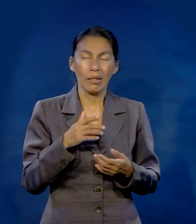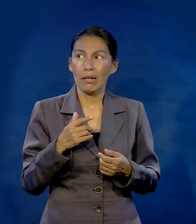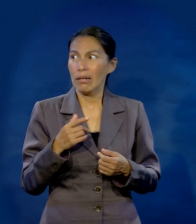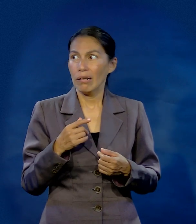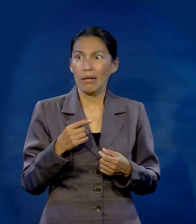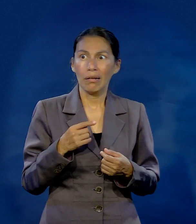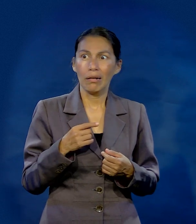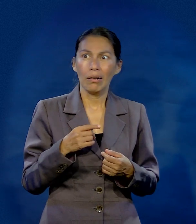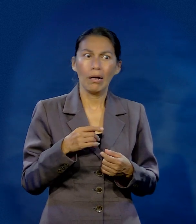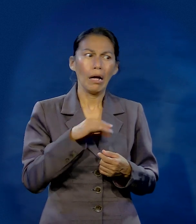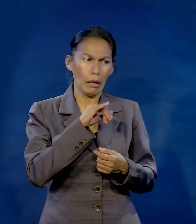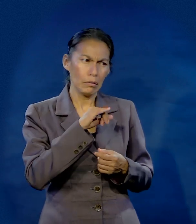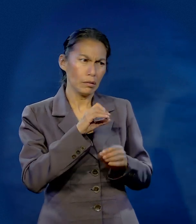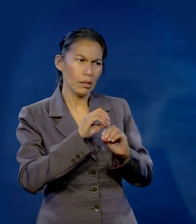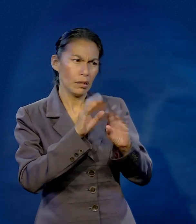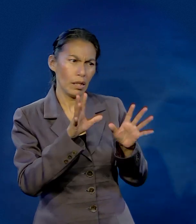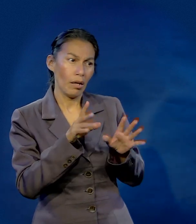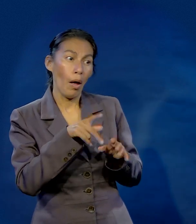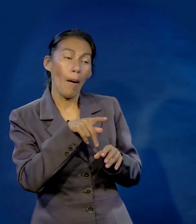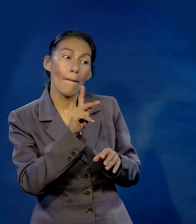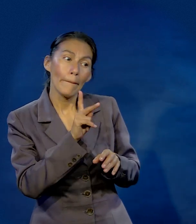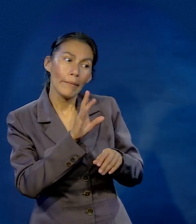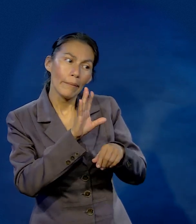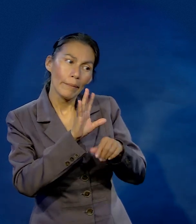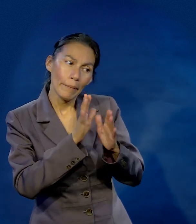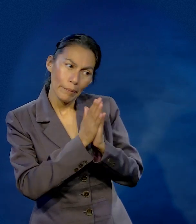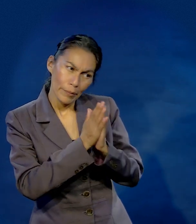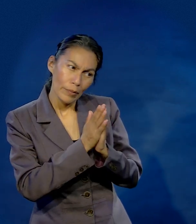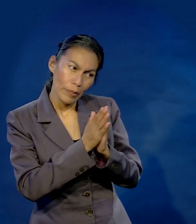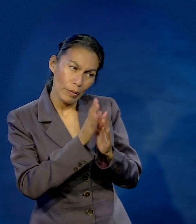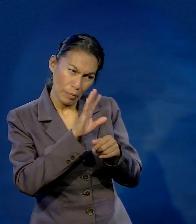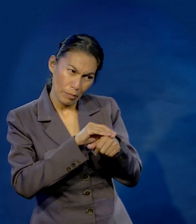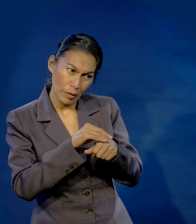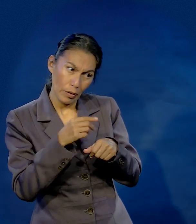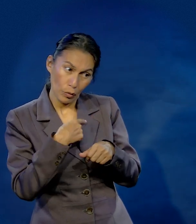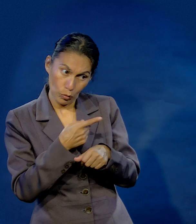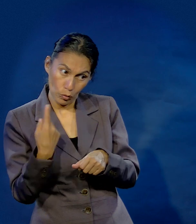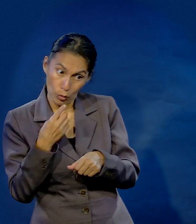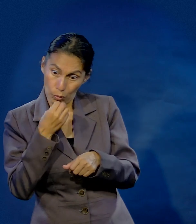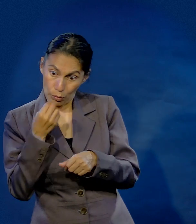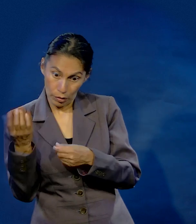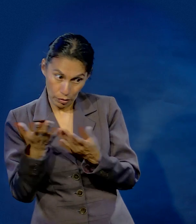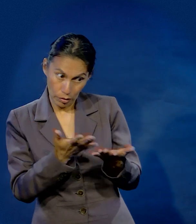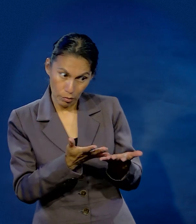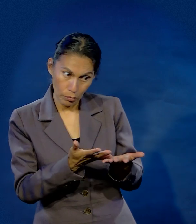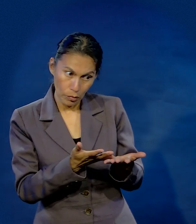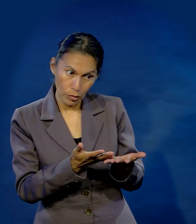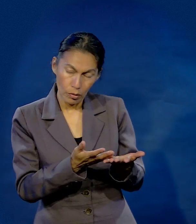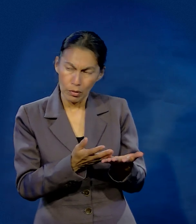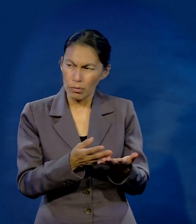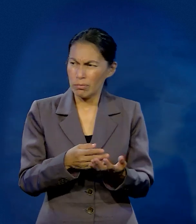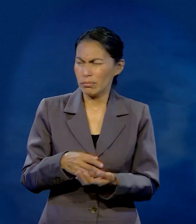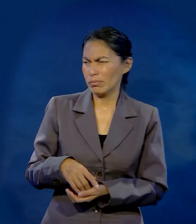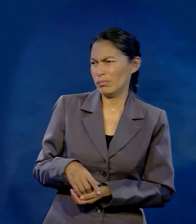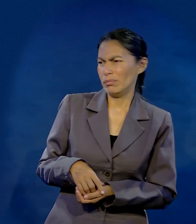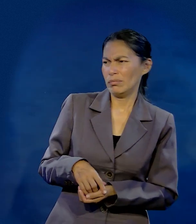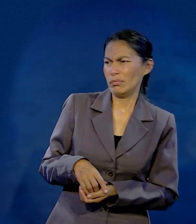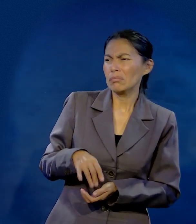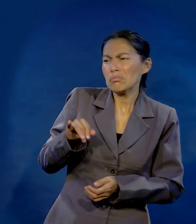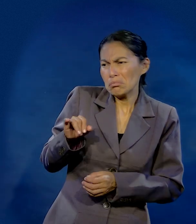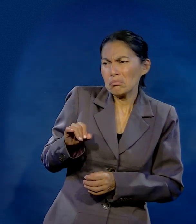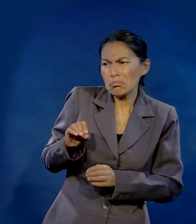yo fui advertido cuidado porque en Guadalajara muchas personas cocinan con comida o forma de cocinar